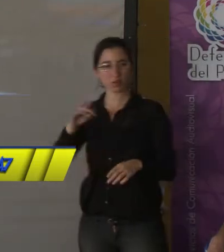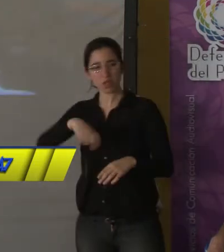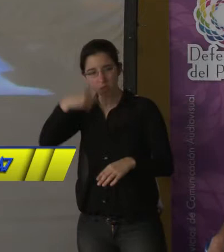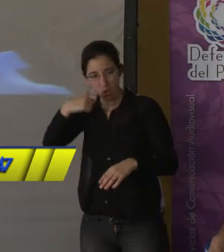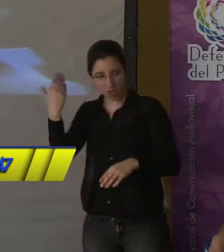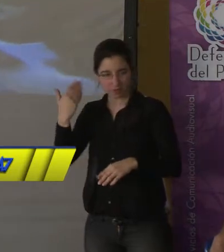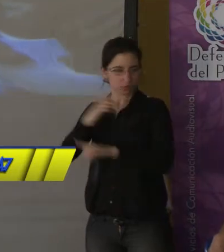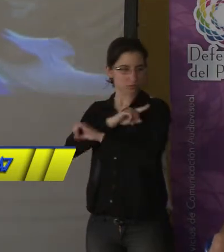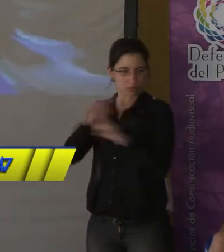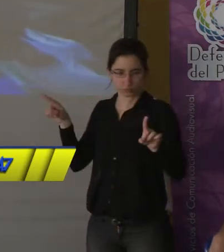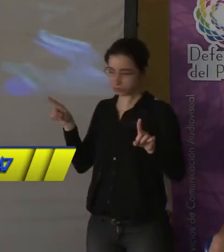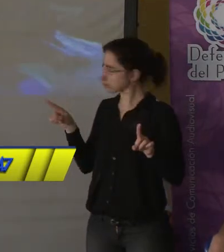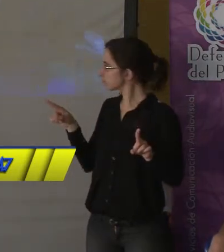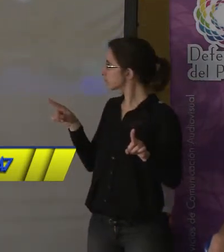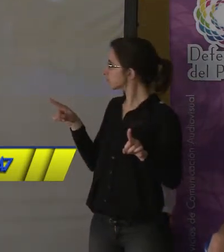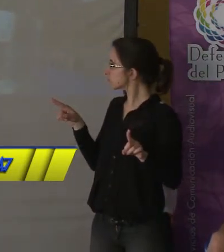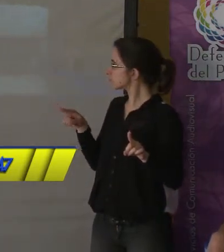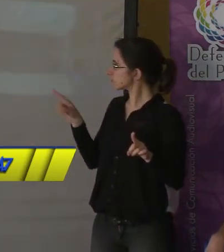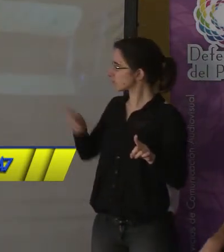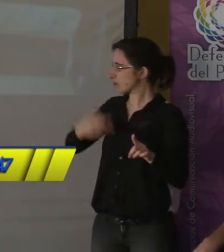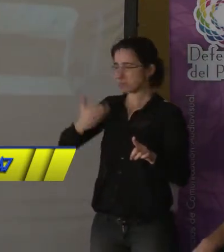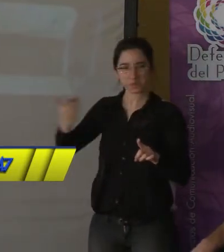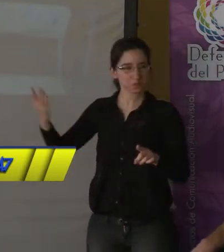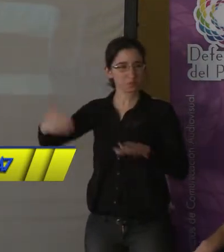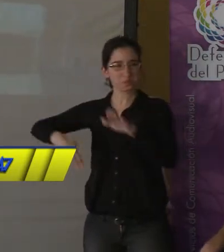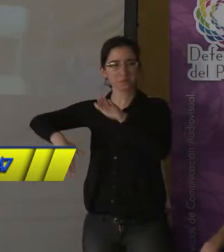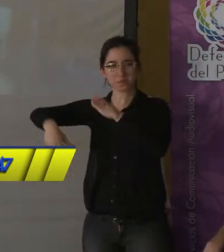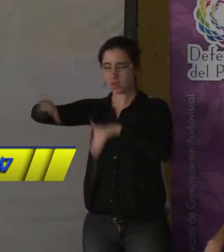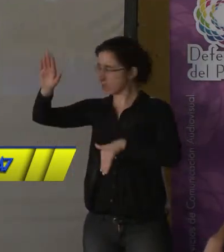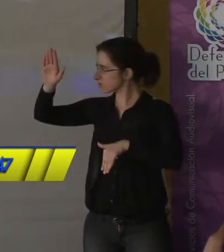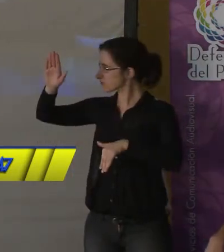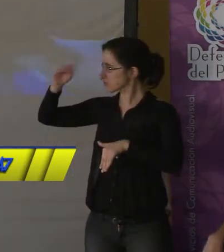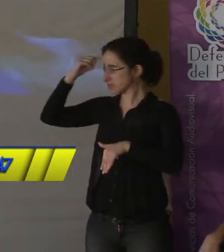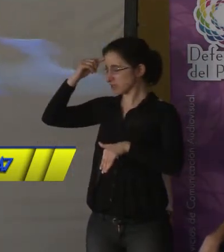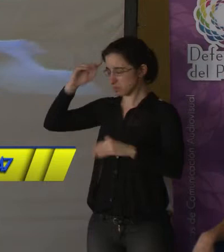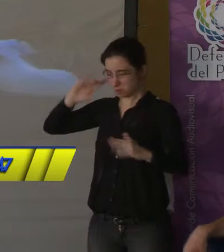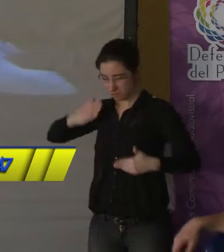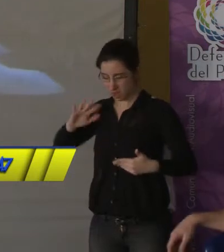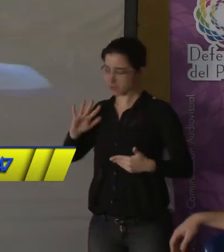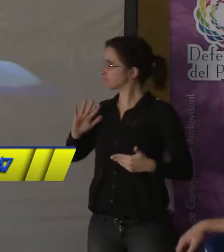drogadictos, porque la mayoría de las personas piensa que solamente nos pueden mostrar así